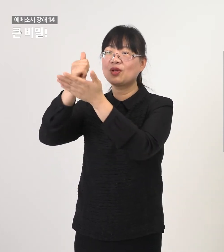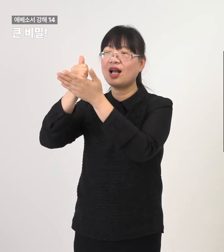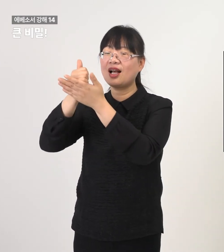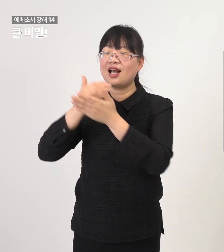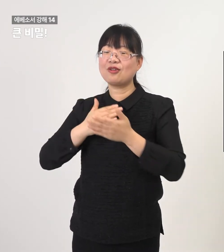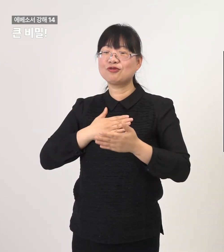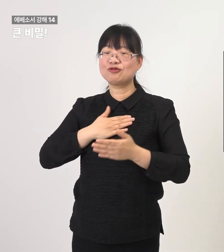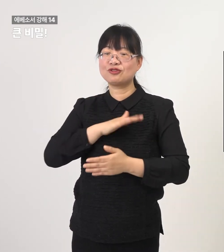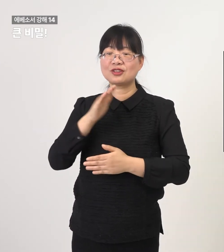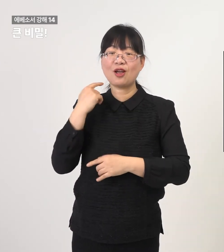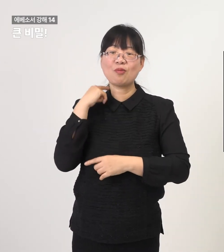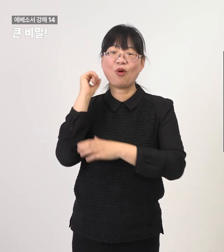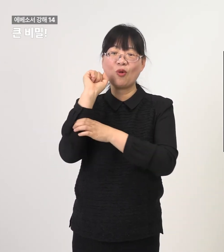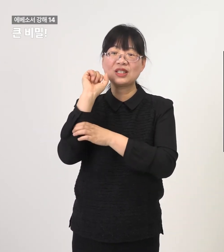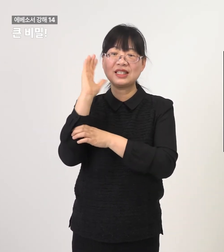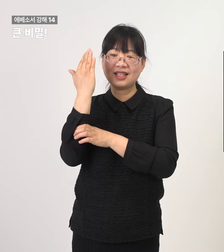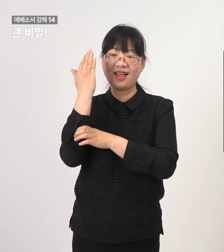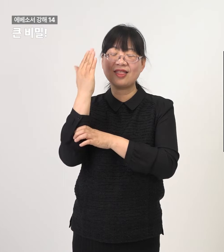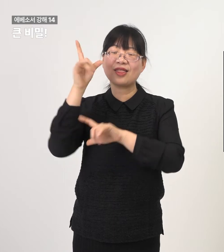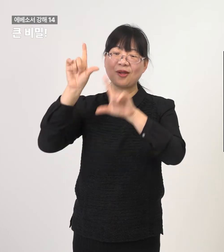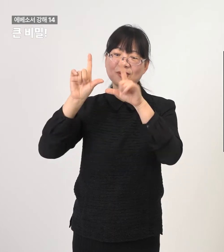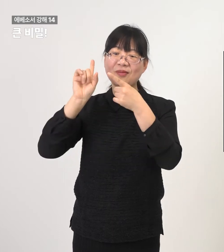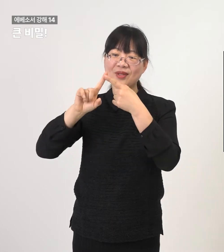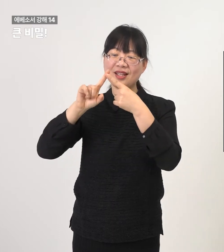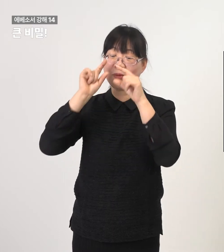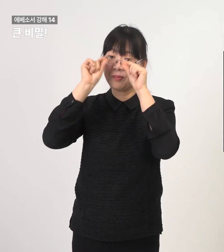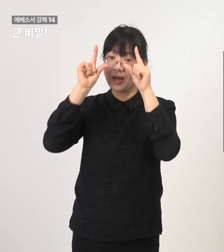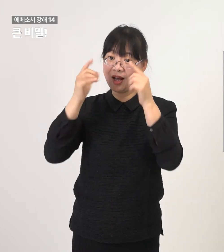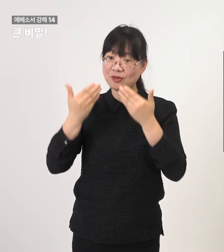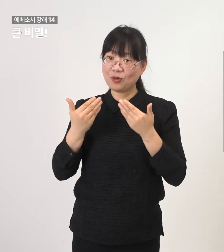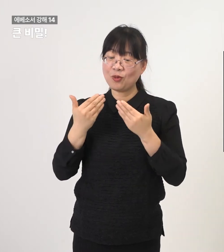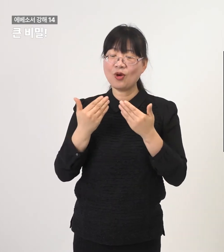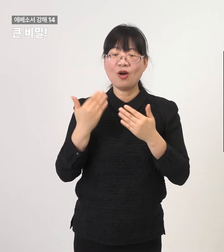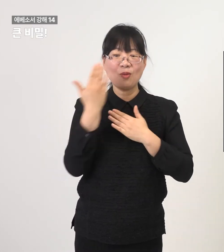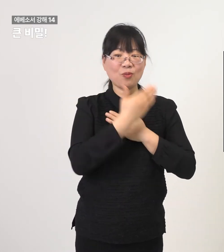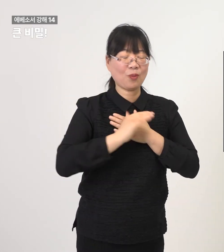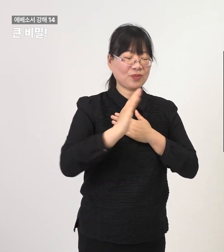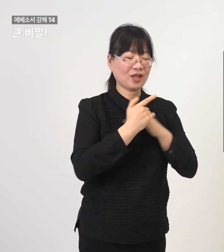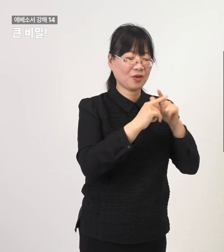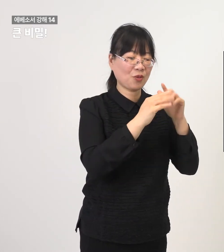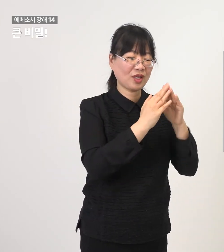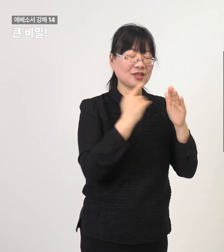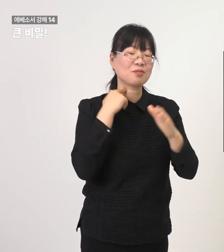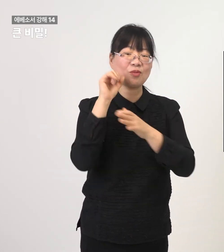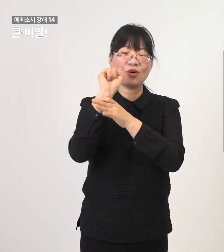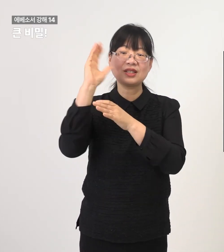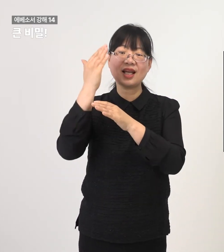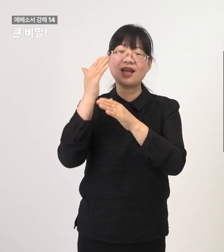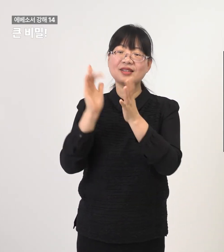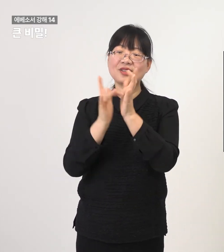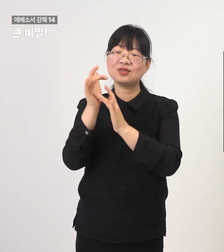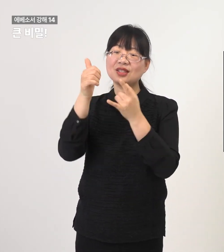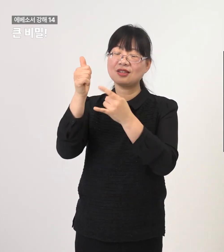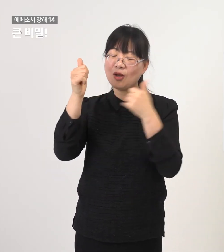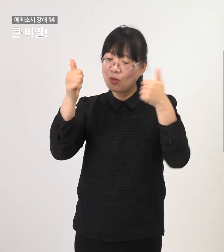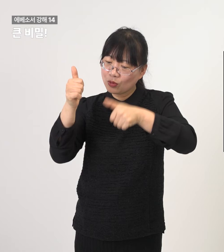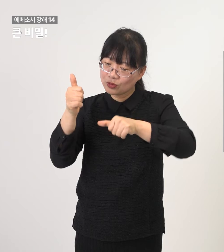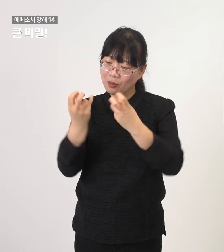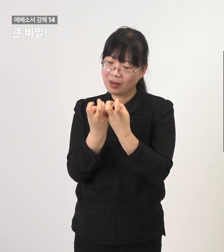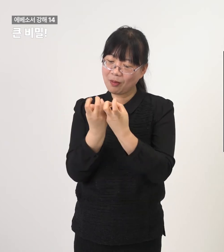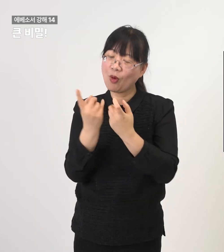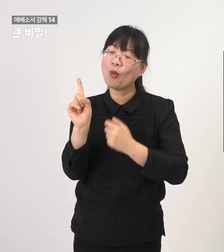우리의 머리가 되셨는가, 어떻게 몸인 교회는 머리인 그리스도께 복종해야 되는가,